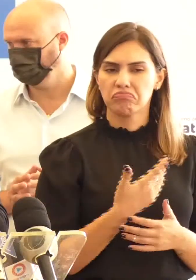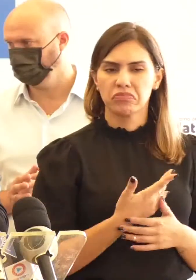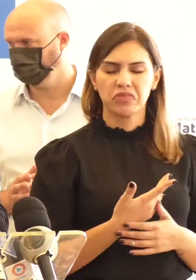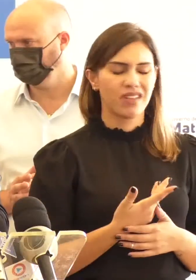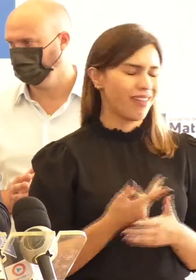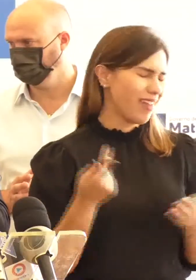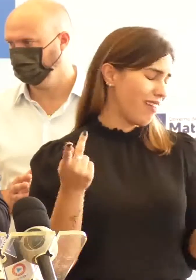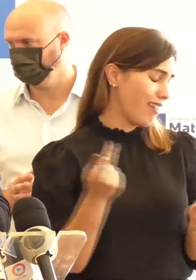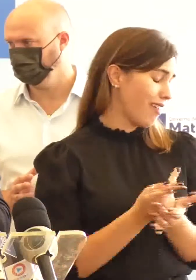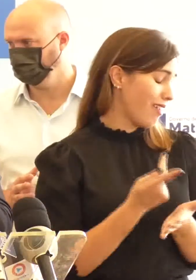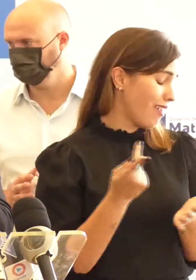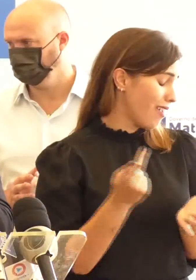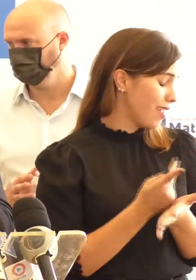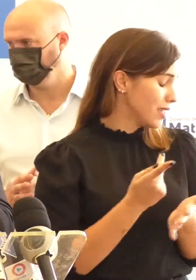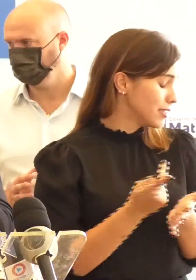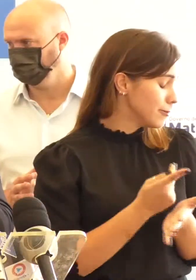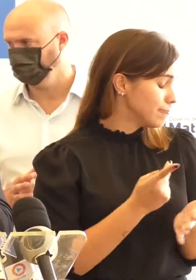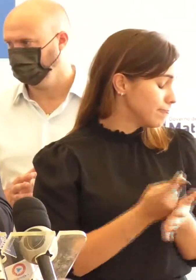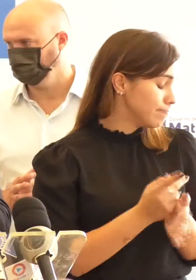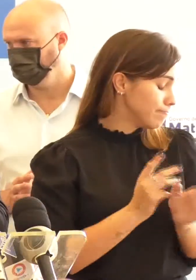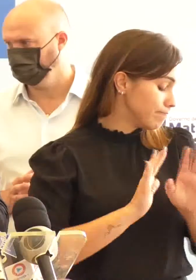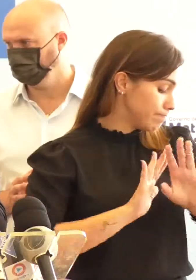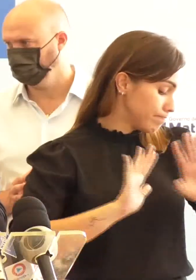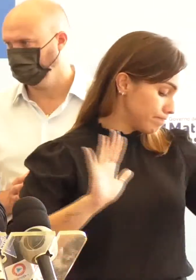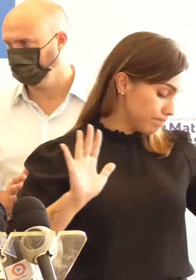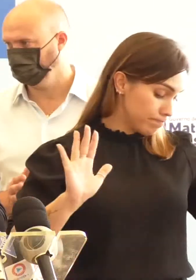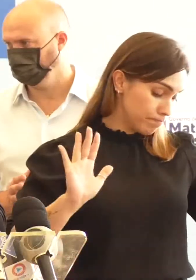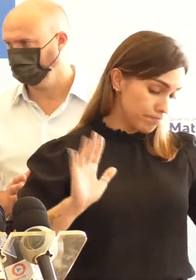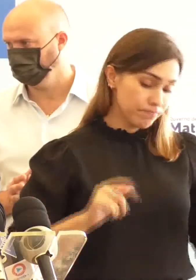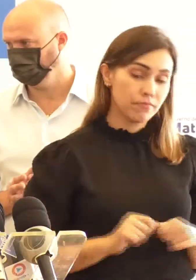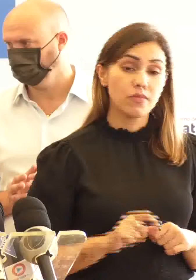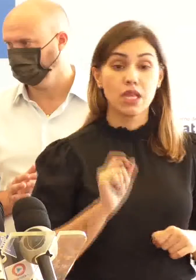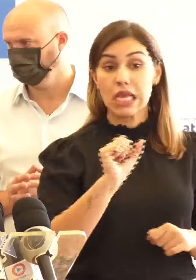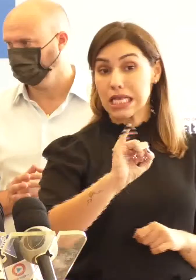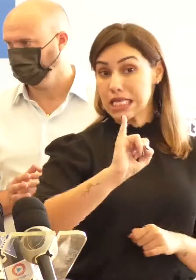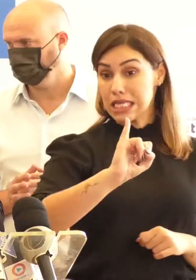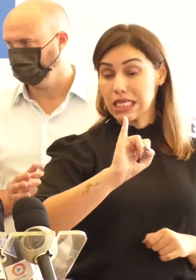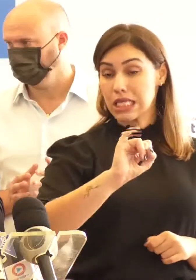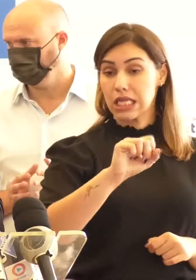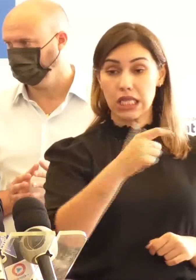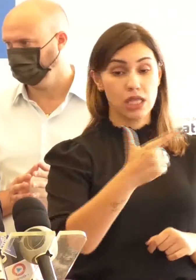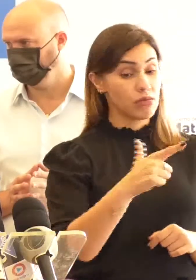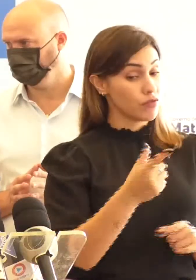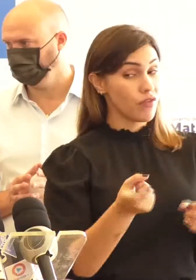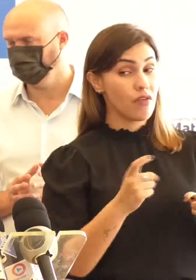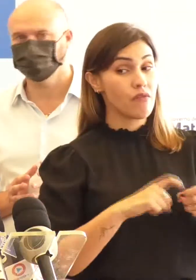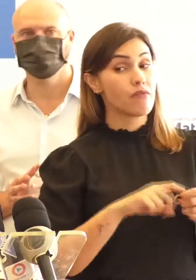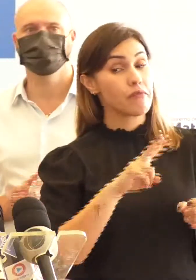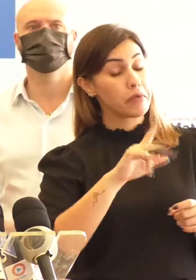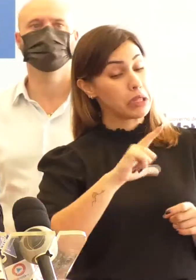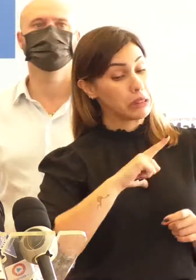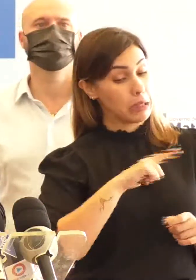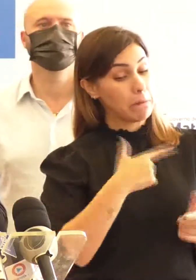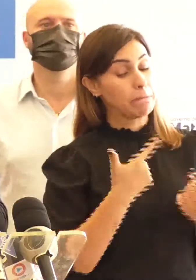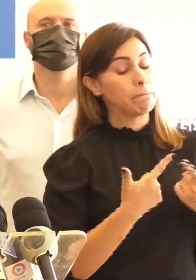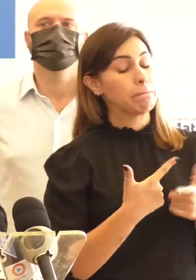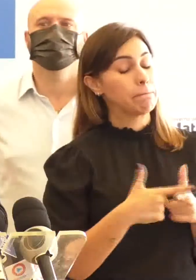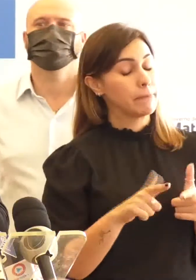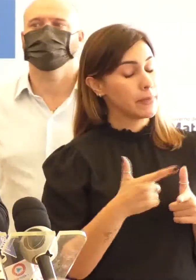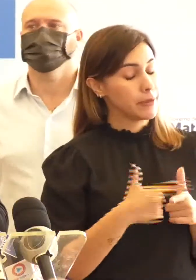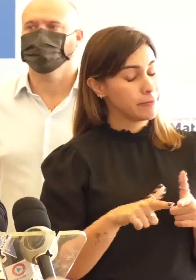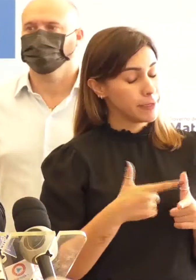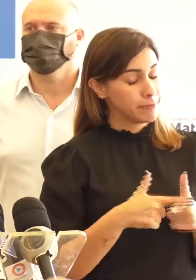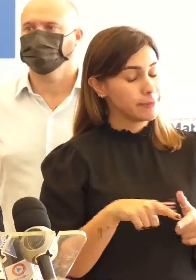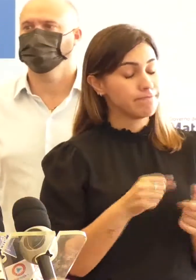um equívoco gigantesco. Gigantesco, e que, se não revertido, vai trazer prejuízos